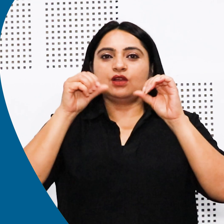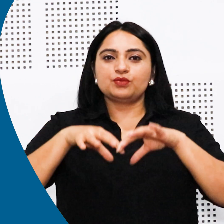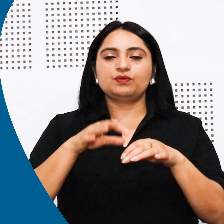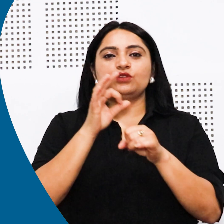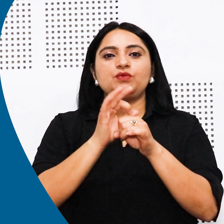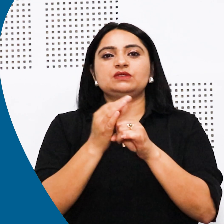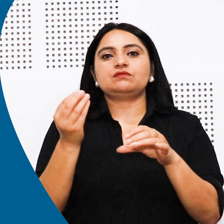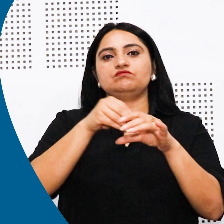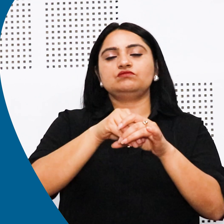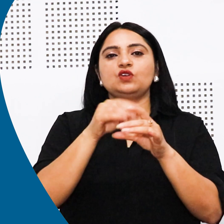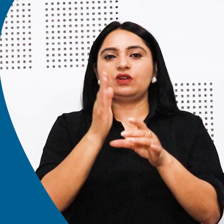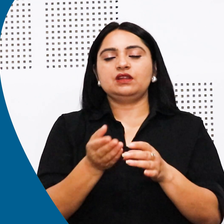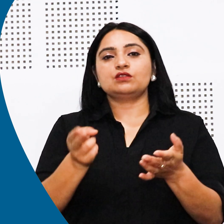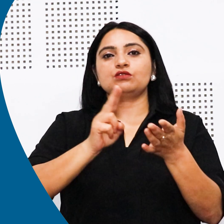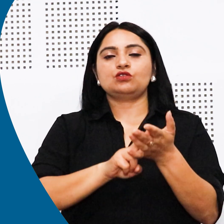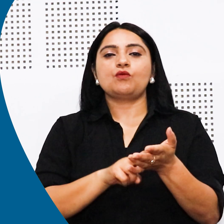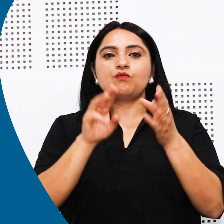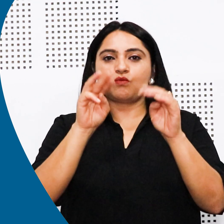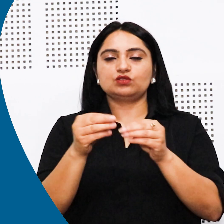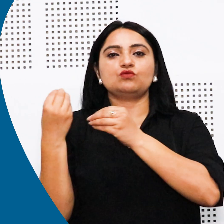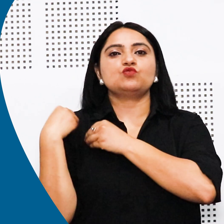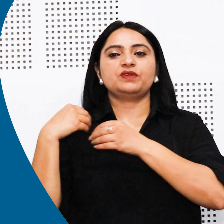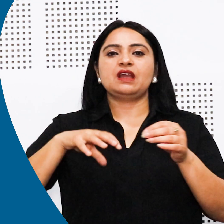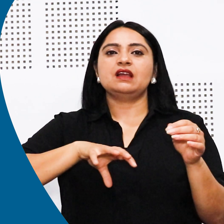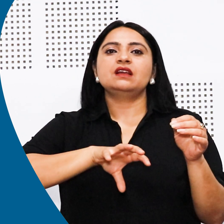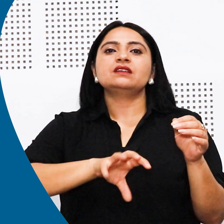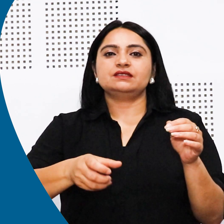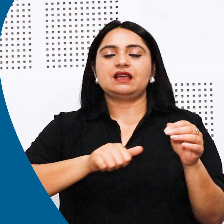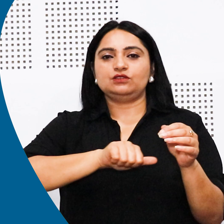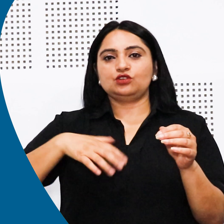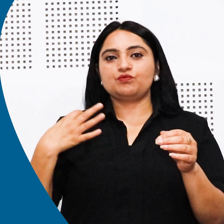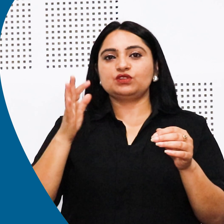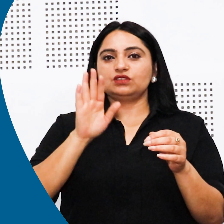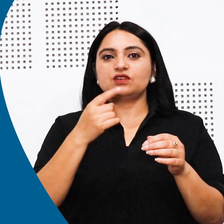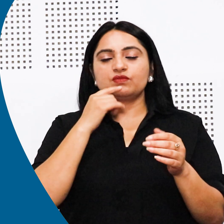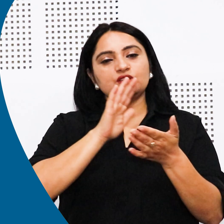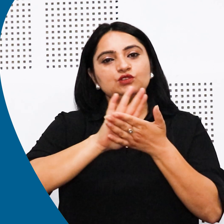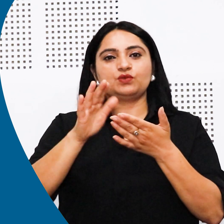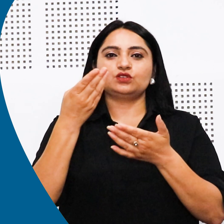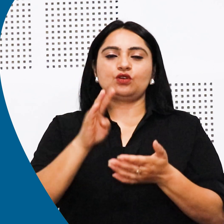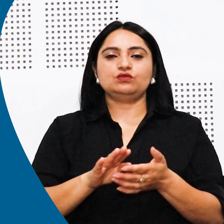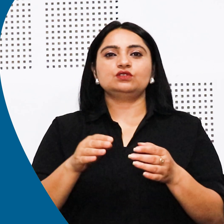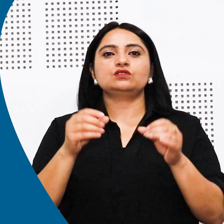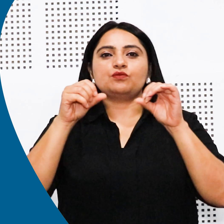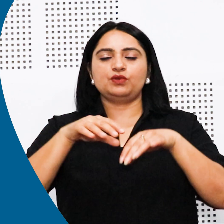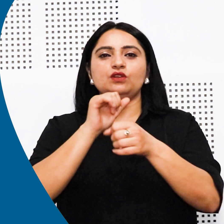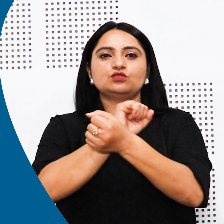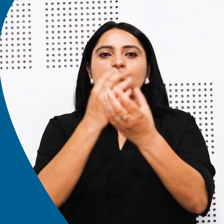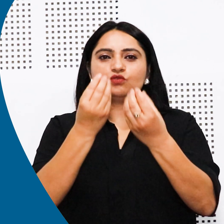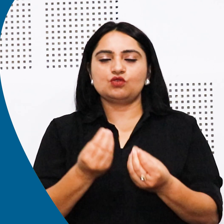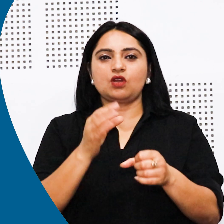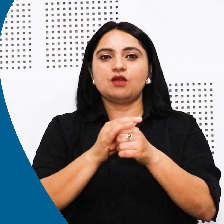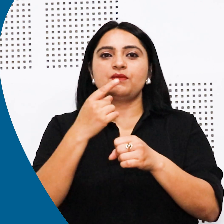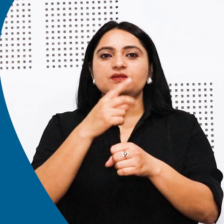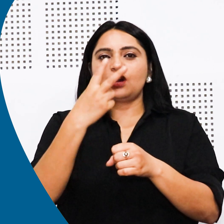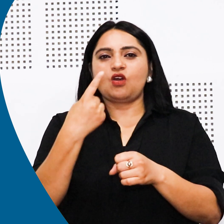व्यवस्थापनलाई समेटेकाले अझ महत्त्वपूर्ण भूमिकामा स्थानीय जनप्रतिनिधि छन् भन्ने प्रश्न हुन्छ। विपद जोखिम न्यूनीकरण तथा